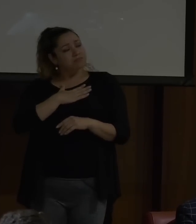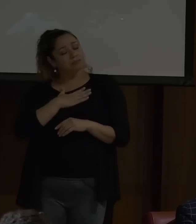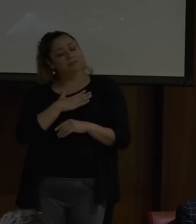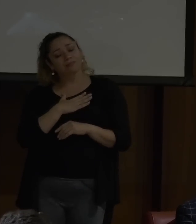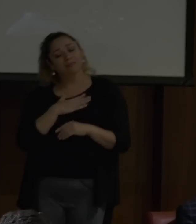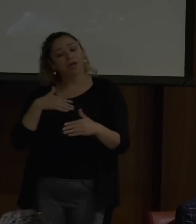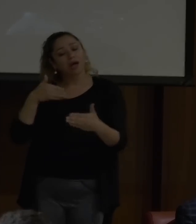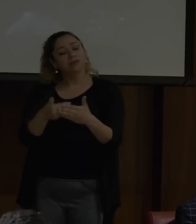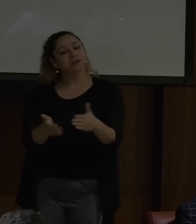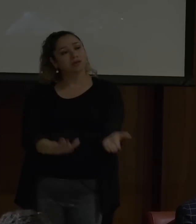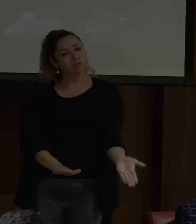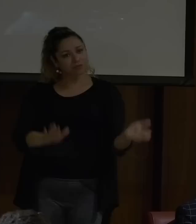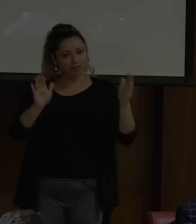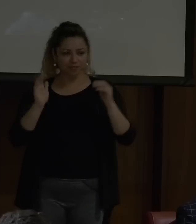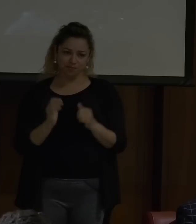muera.